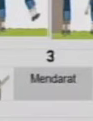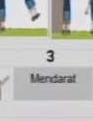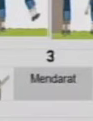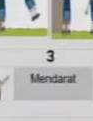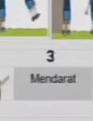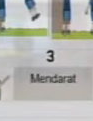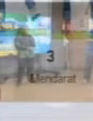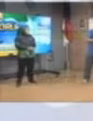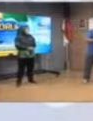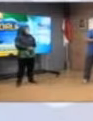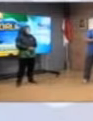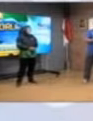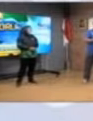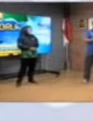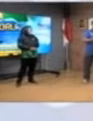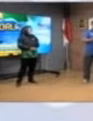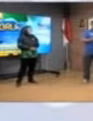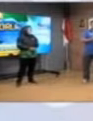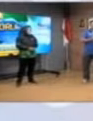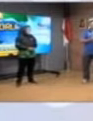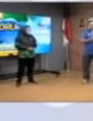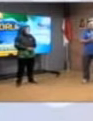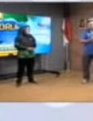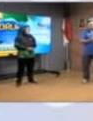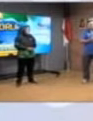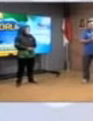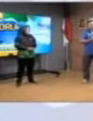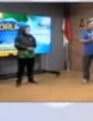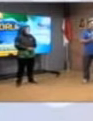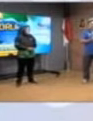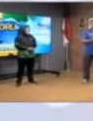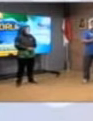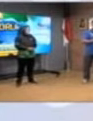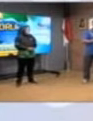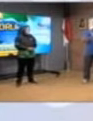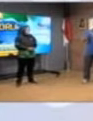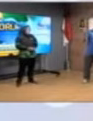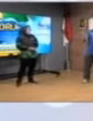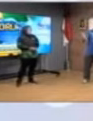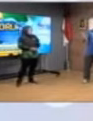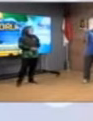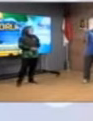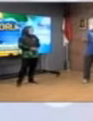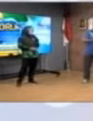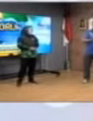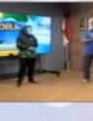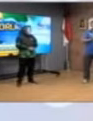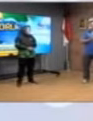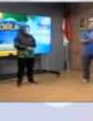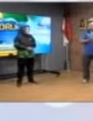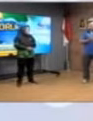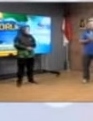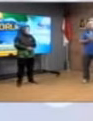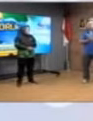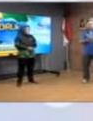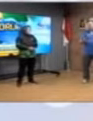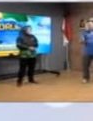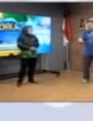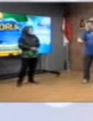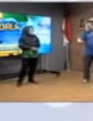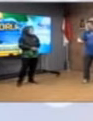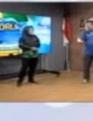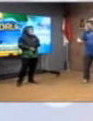gerakan dominan itu terdapat ada sekitar 6 ya Bro Gini ya. Yaitu bertumpu, meloncat, menggantung, 5